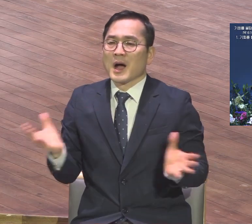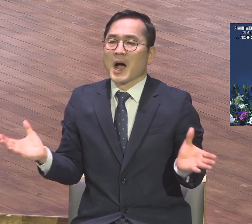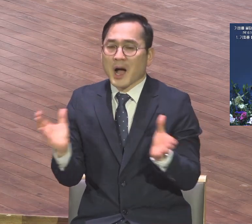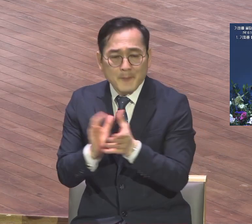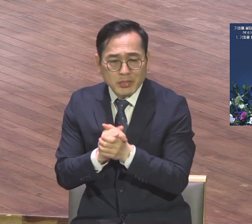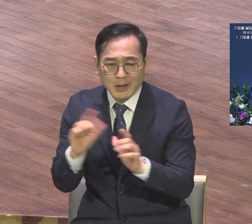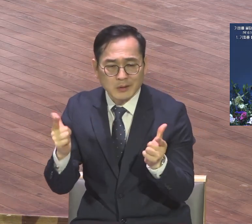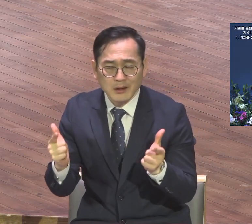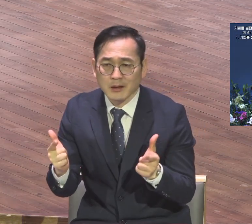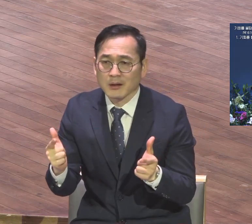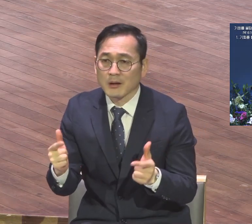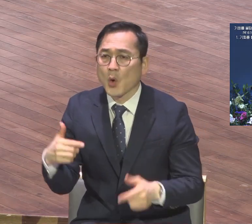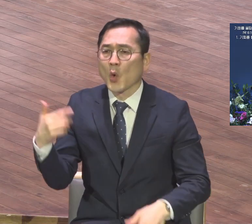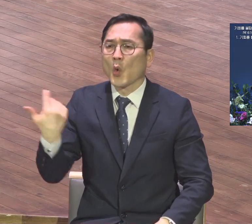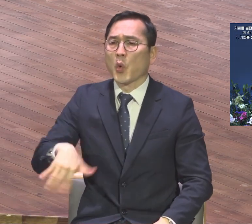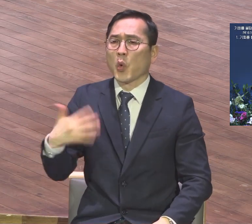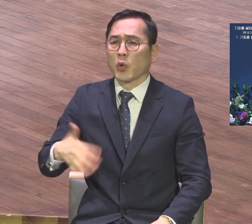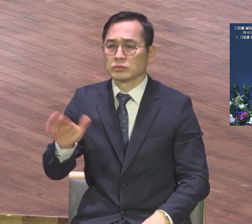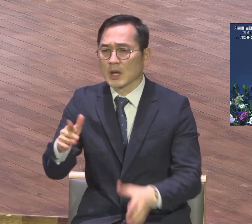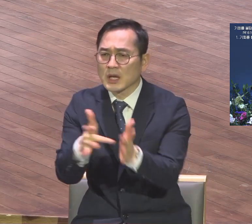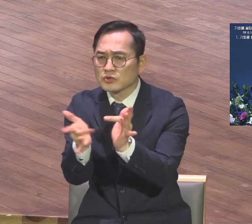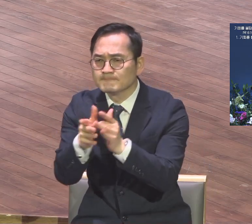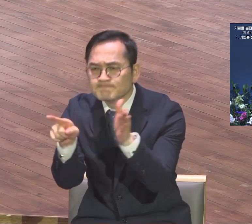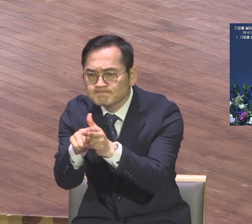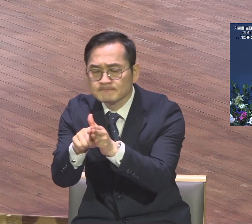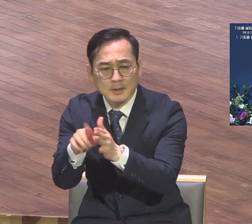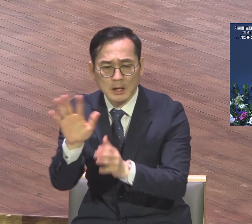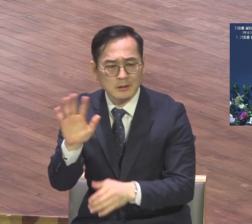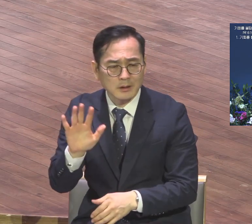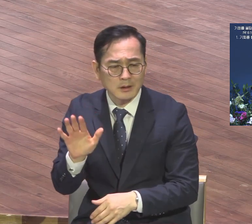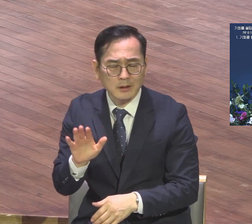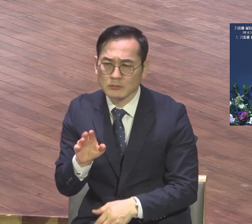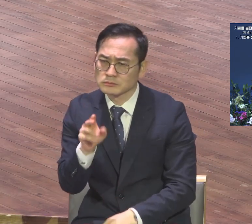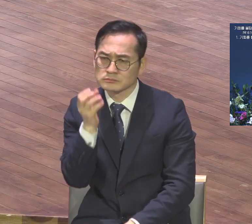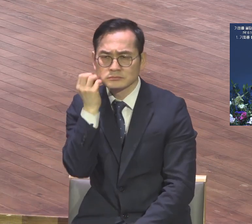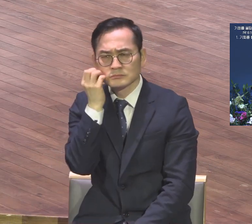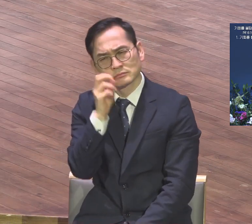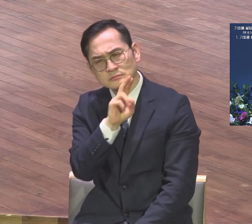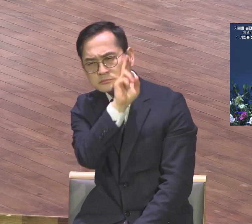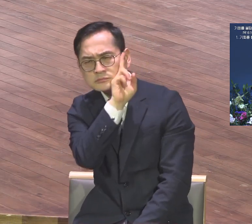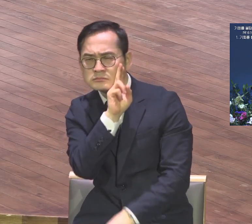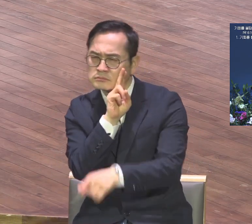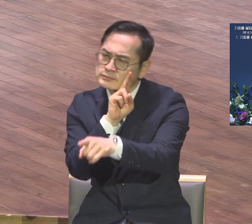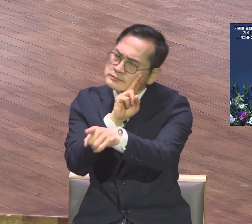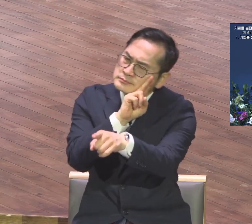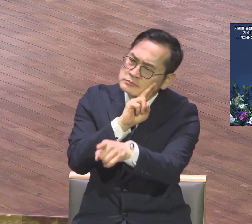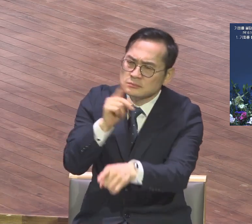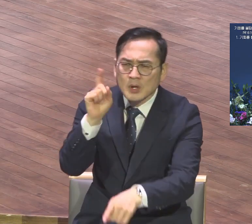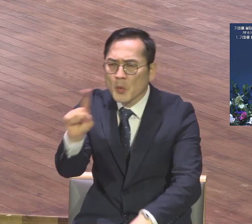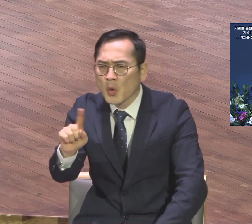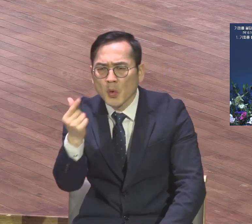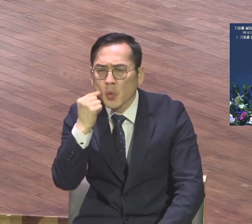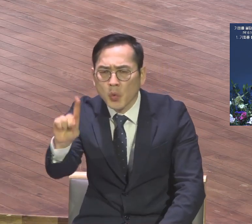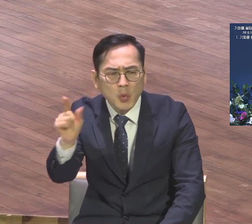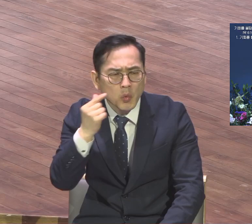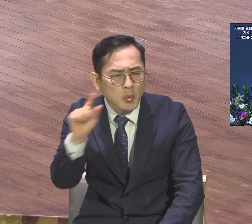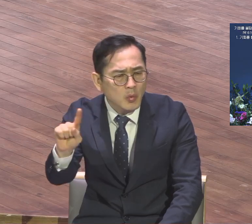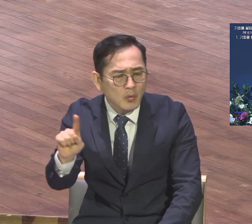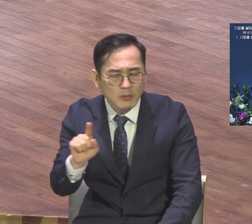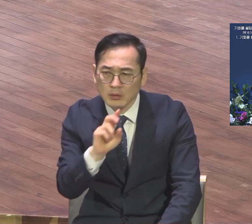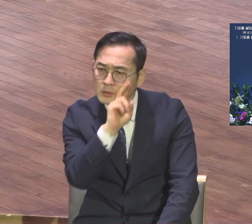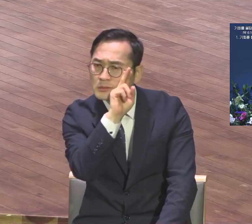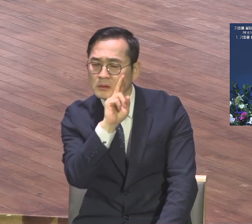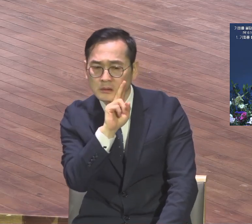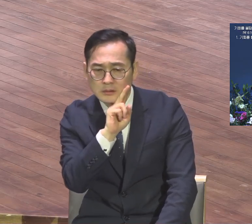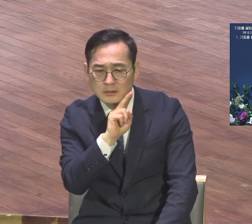놀라면서도 예수를 믿는 것이 아니고 오히려 예수를 배치게 버렸어. 희한하지요. 기가